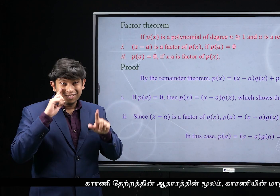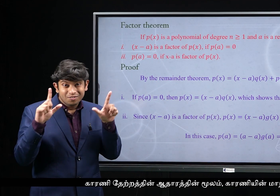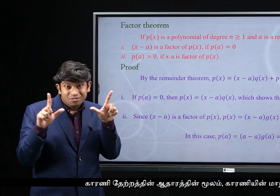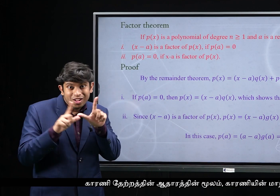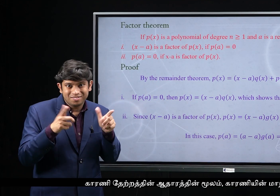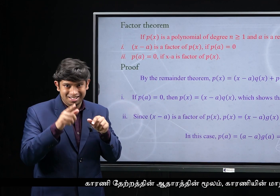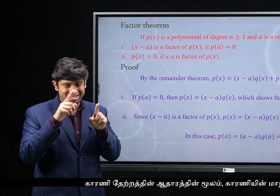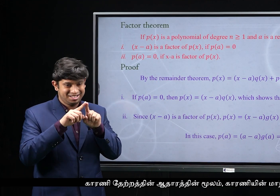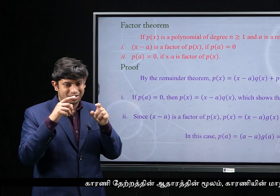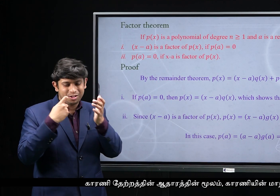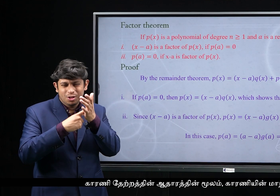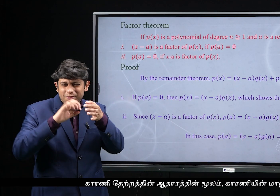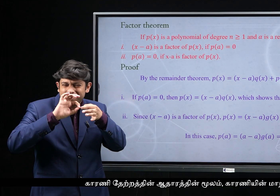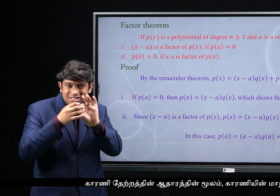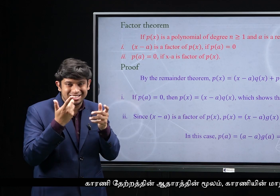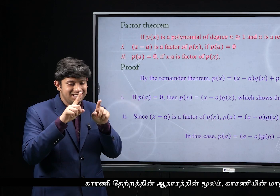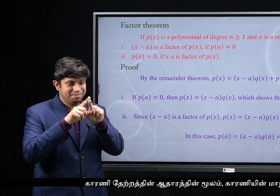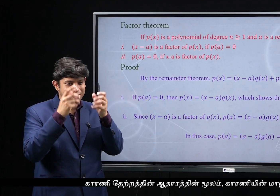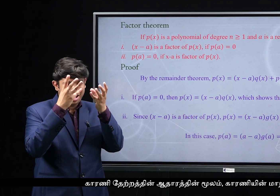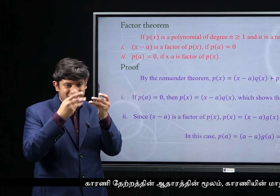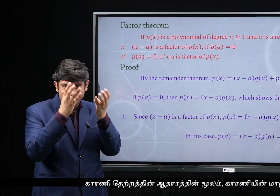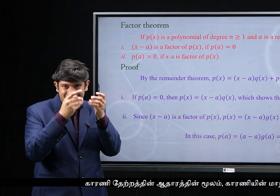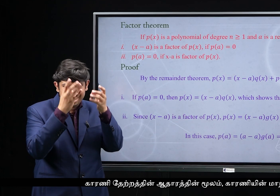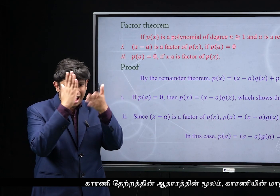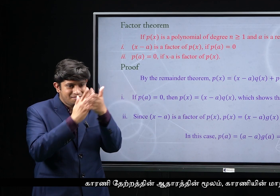காரணி தேற்றத்தின் ஆதாரத்தின் மூலம் காரணியின் மாறீடு